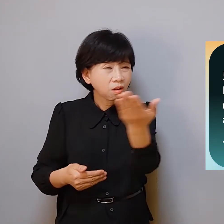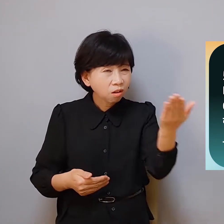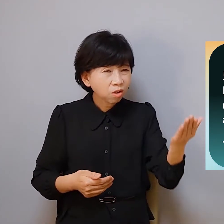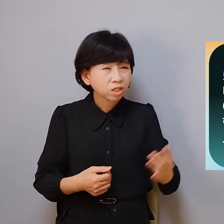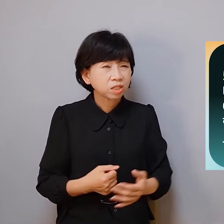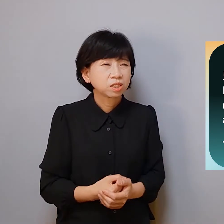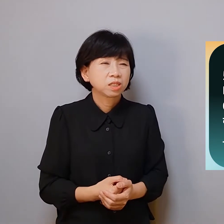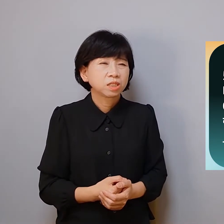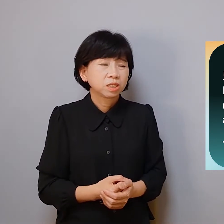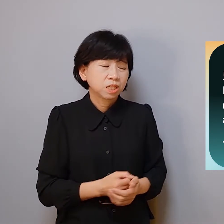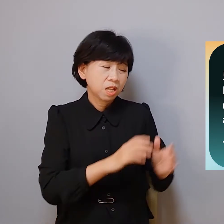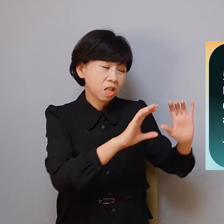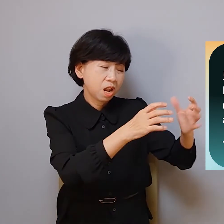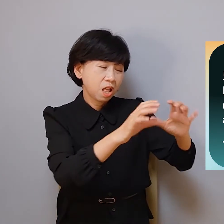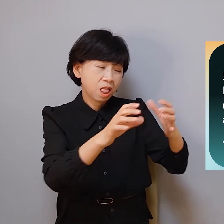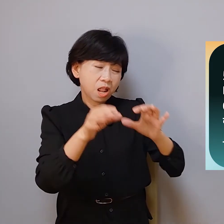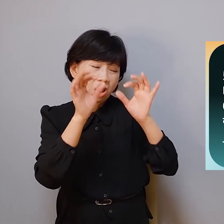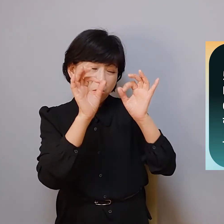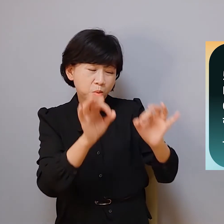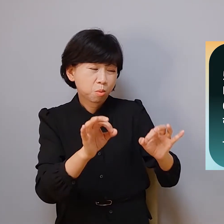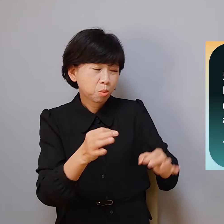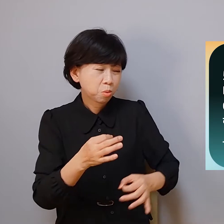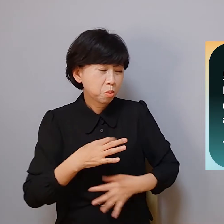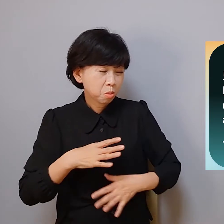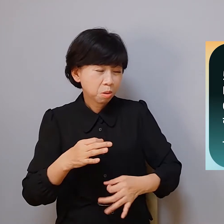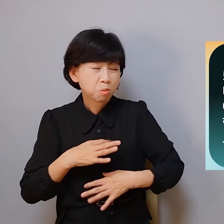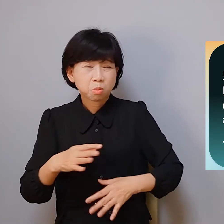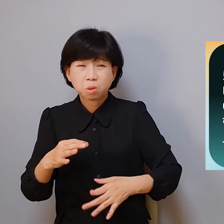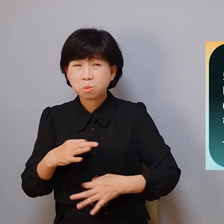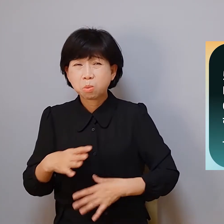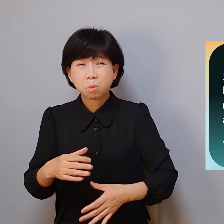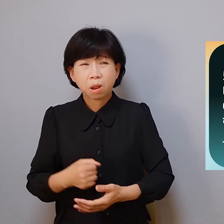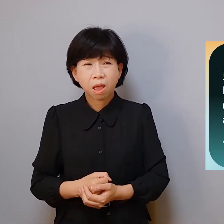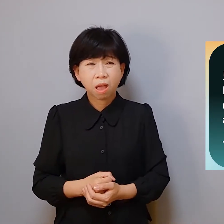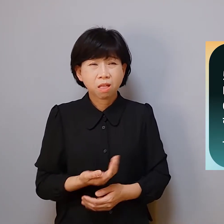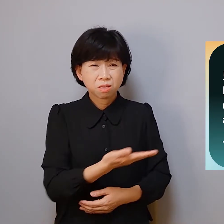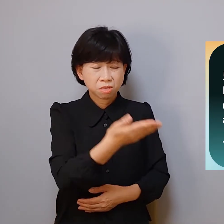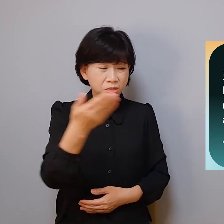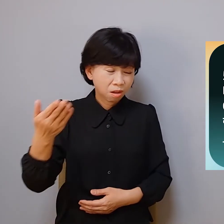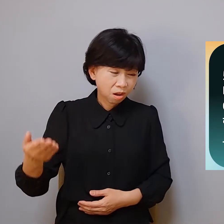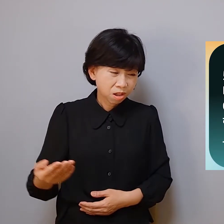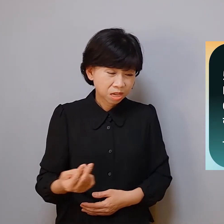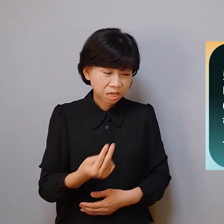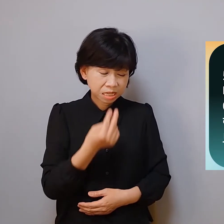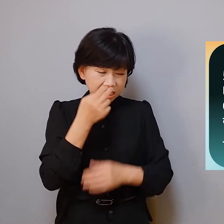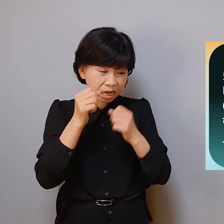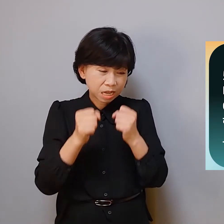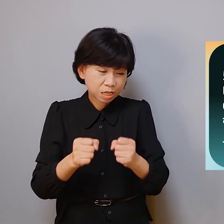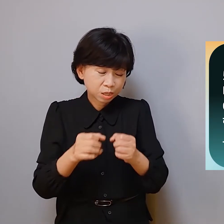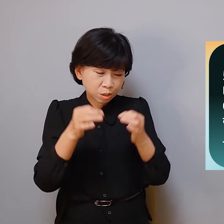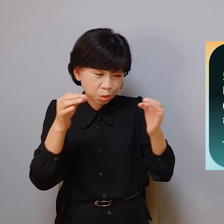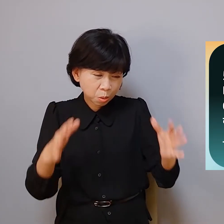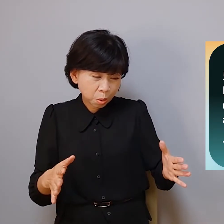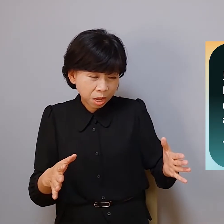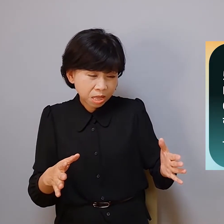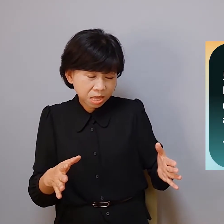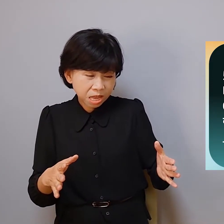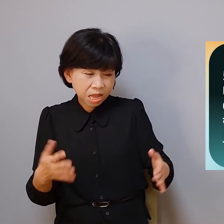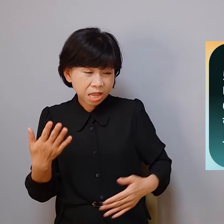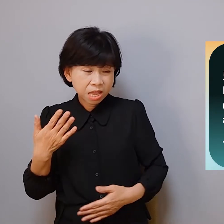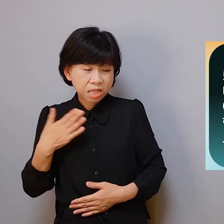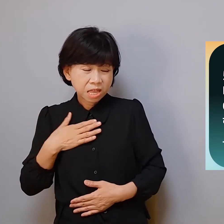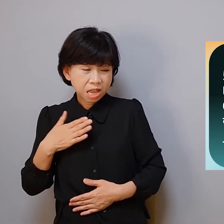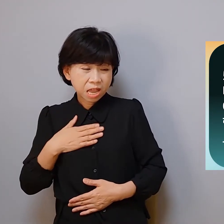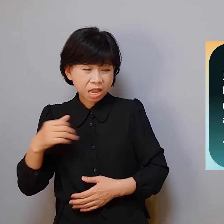나라를 보고 또 보고 놀라고 또 놀랄지어다. 너희의 생전에 내가 한 가지 일을 행할 것이라